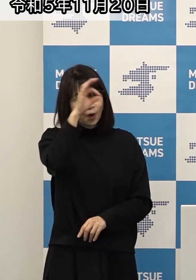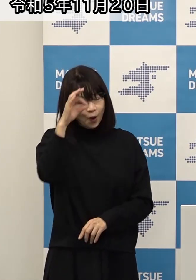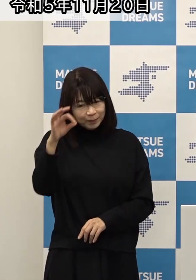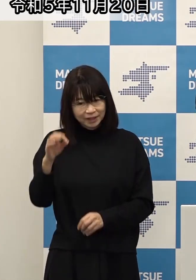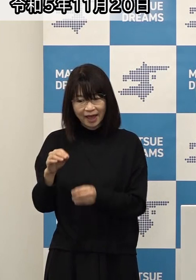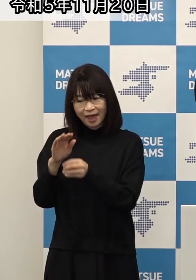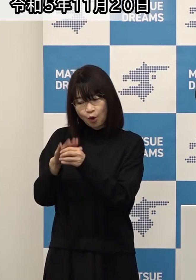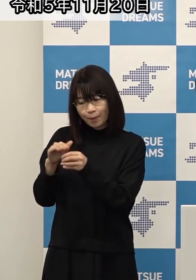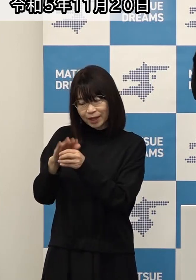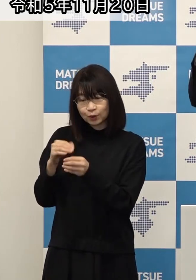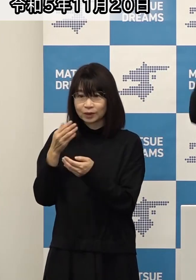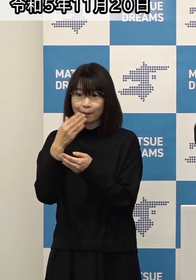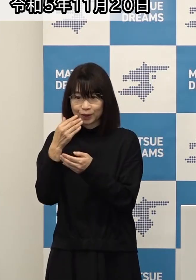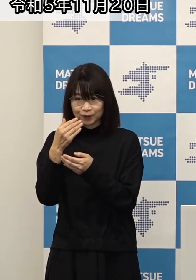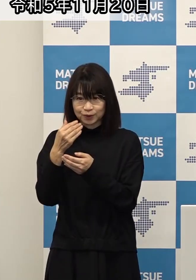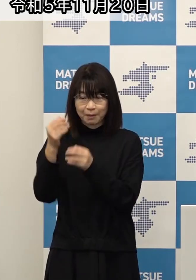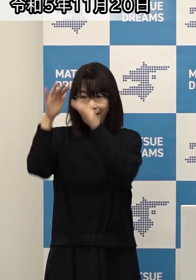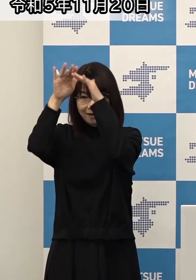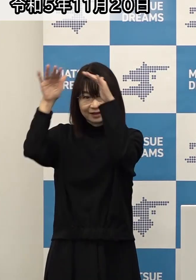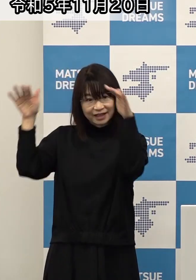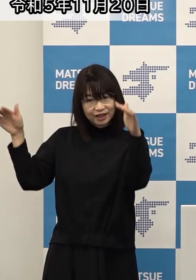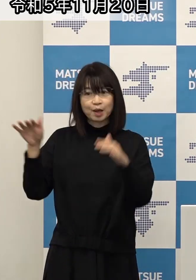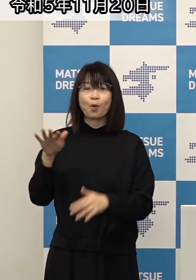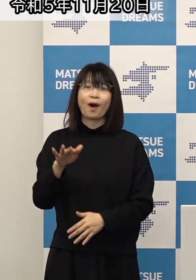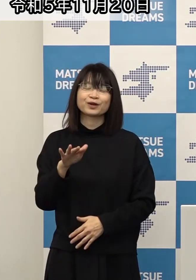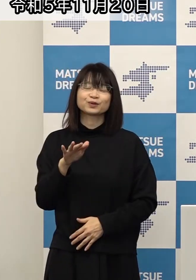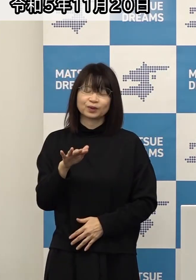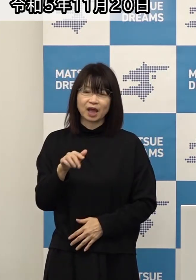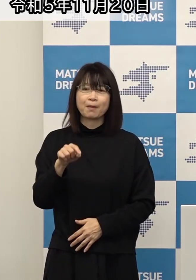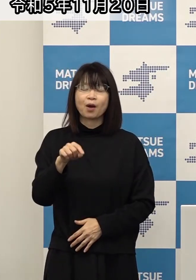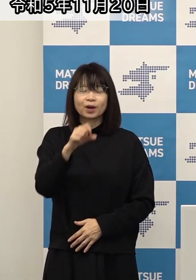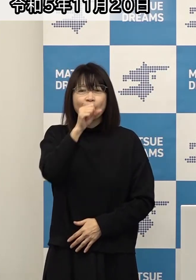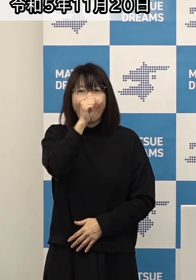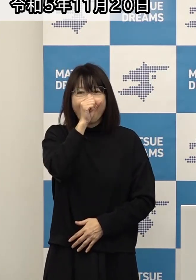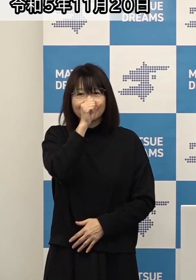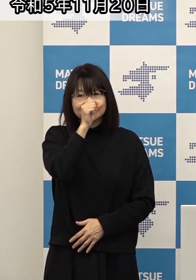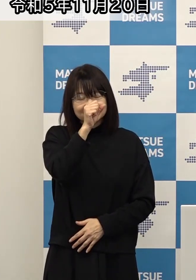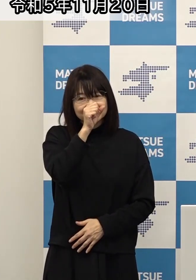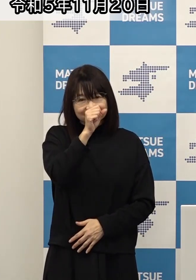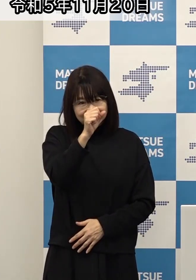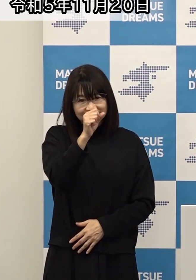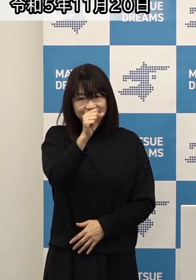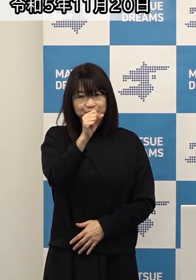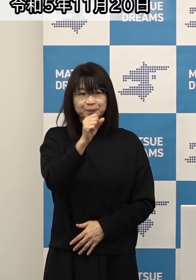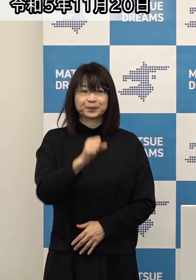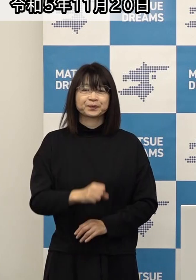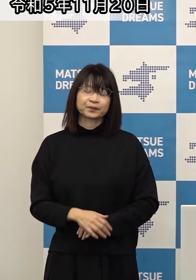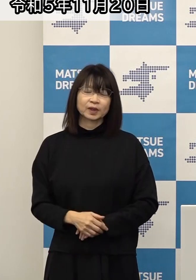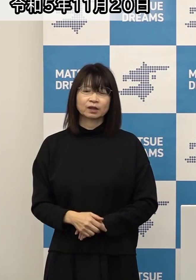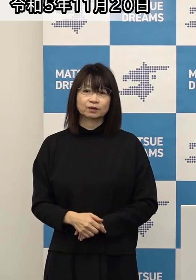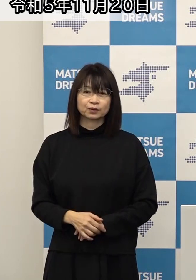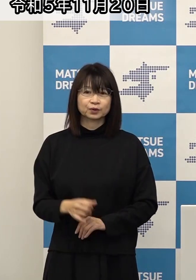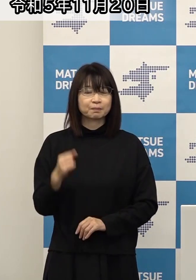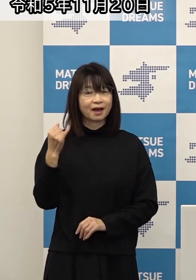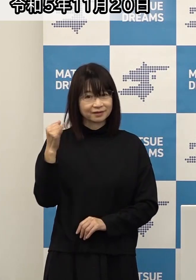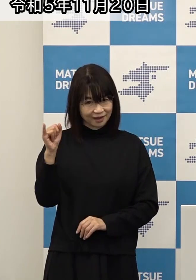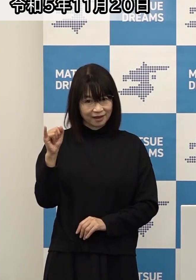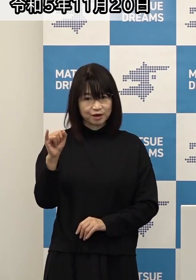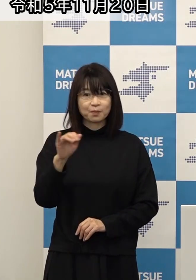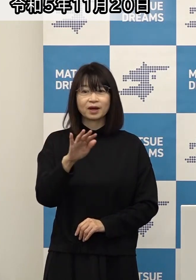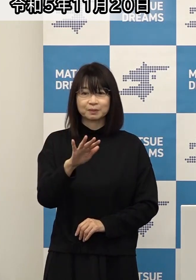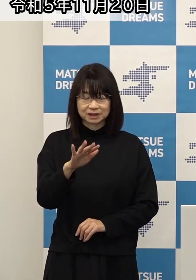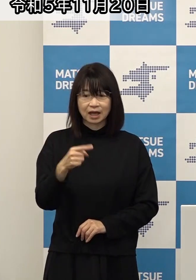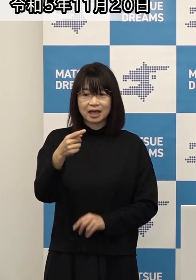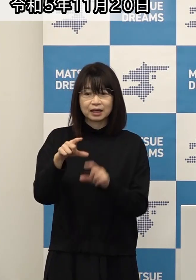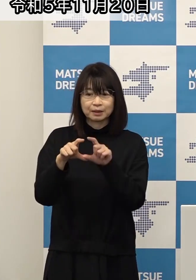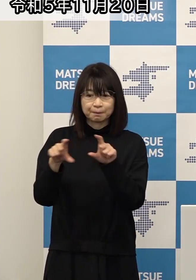は、屋根もありますので、そういったところは非常に使うのに使い勝手が良かったり、あるいは一般